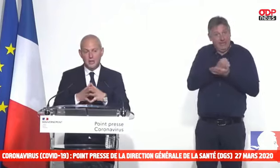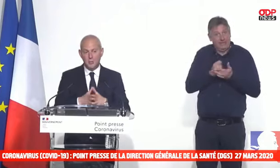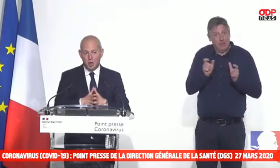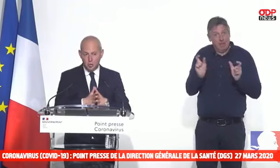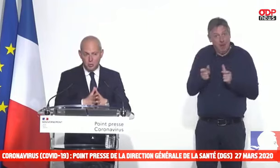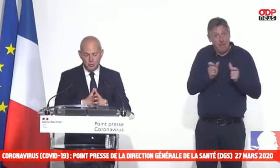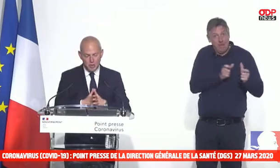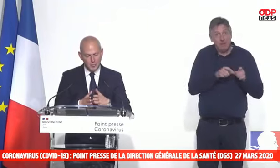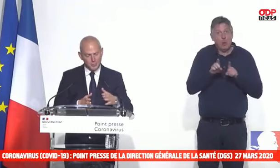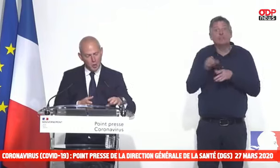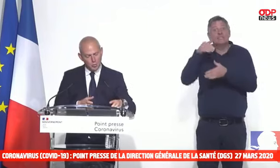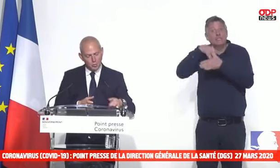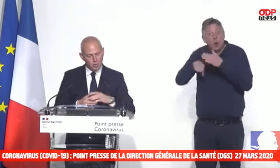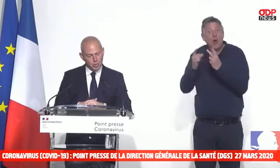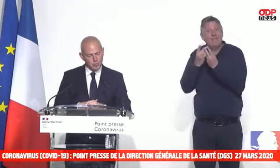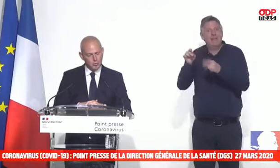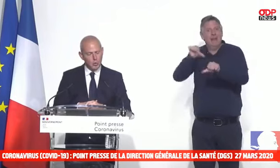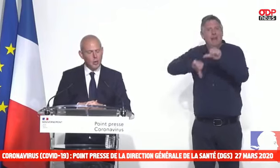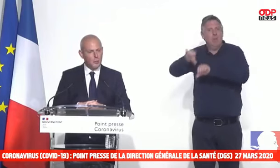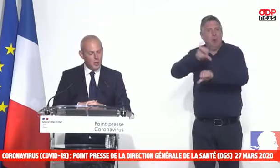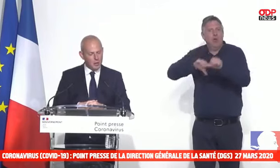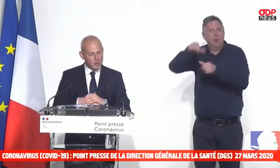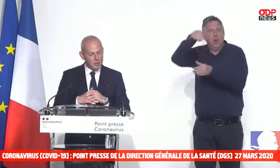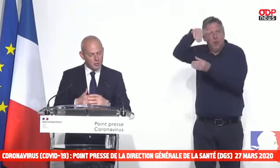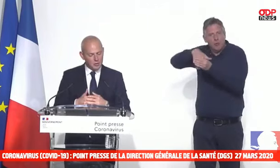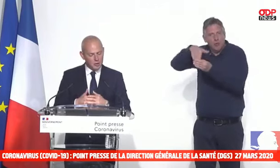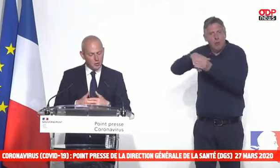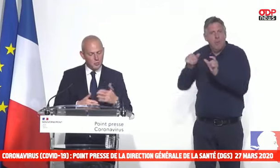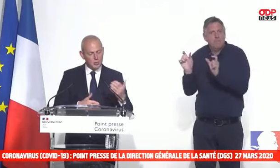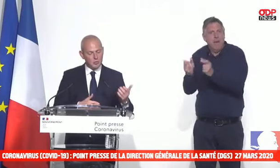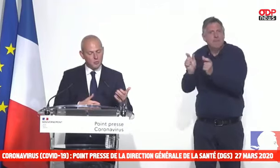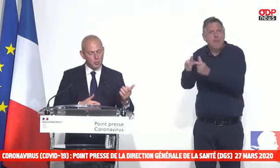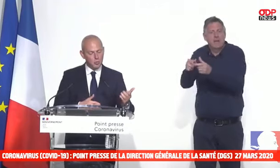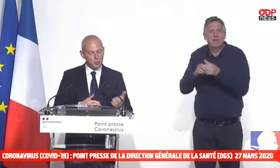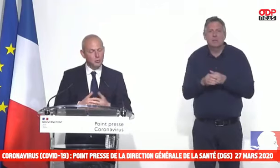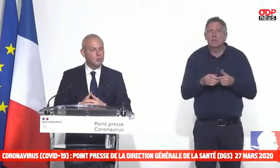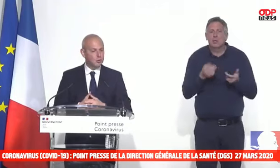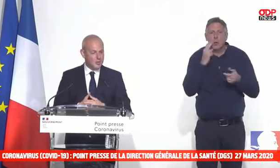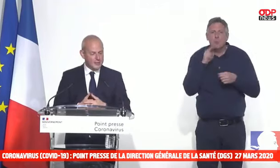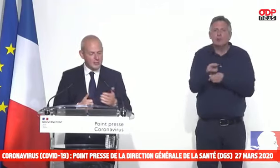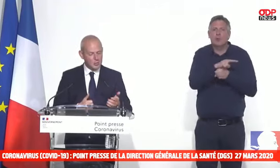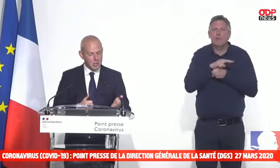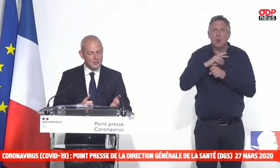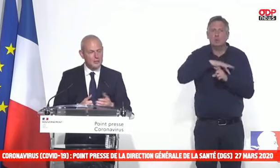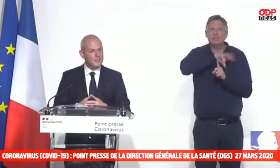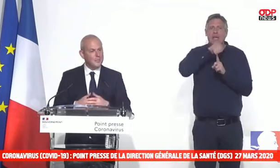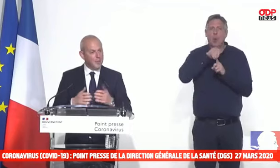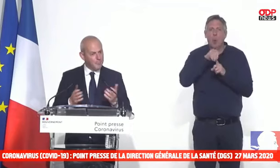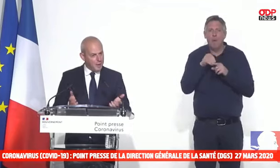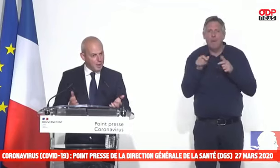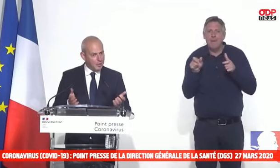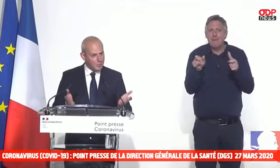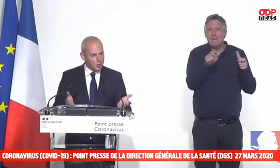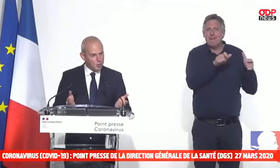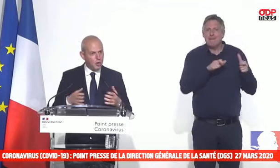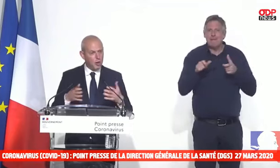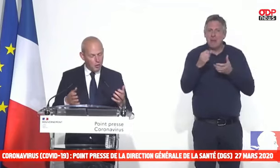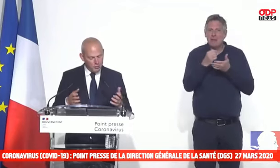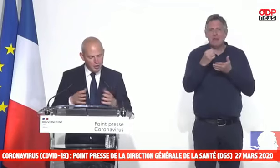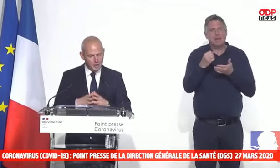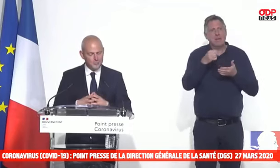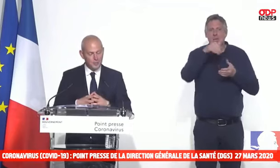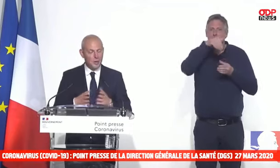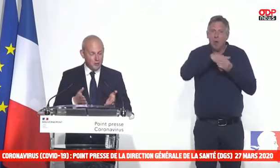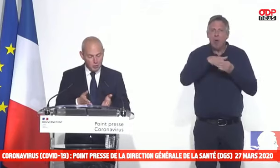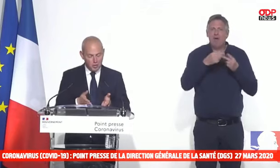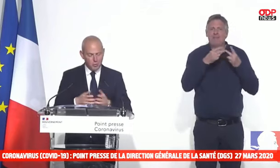des laboratoires de ville, puisque quand je vous parle de la surveillance syndromique, nous avons de plus en plus de tests qui sont réalisés par les laboratoires en